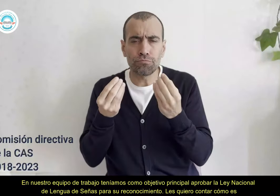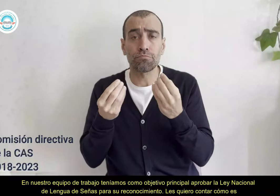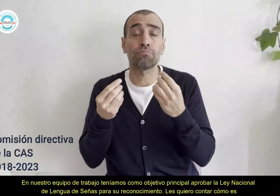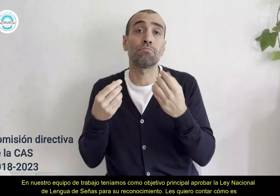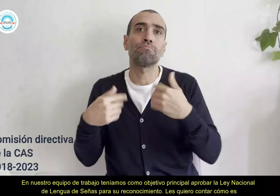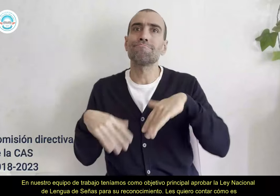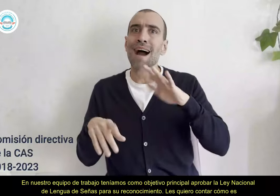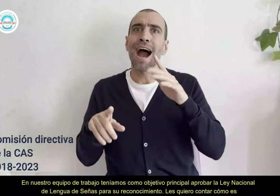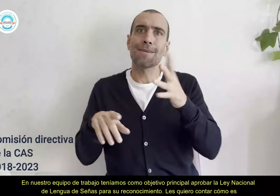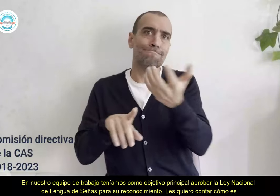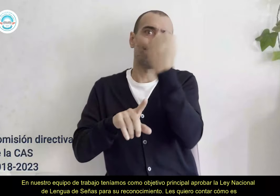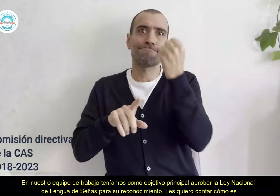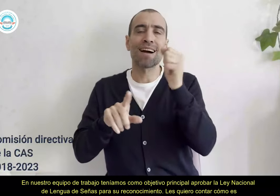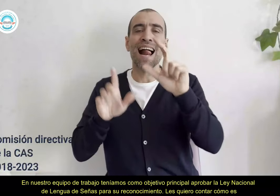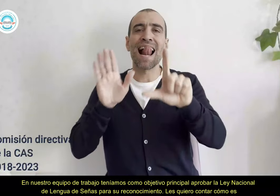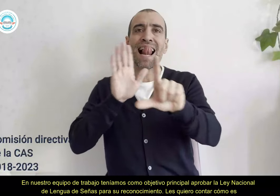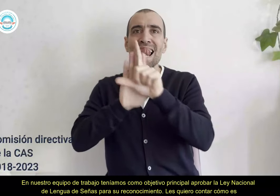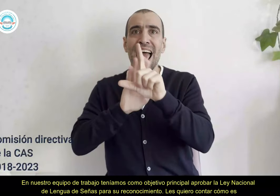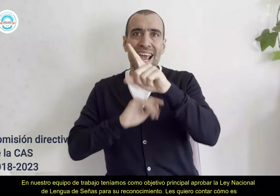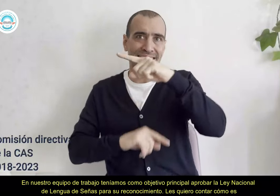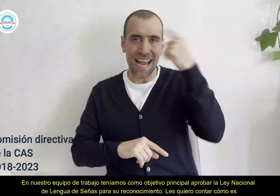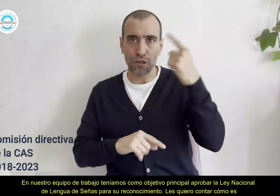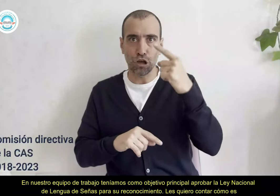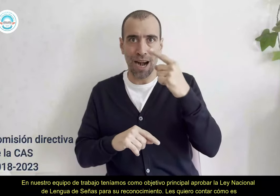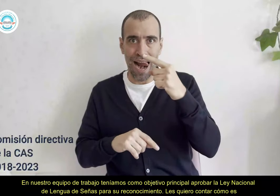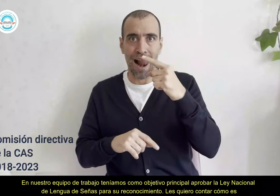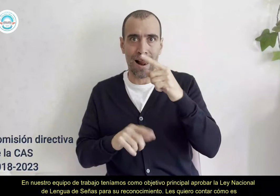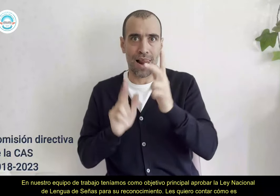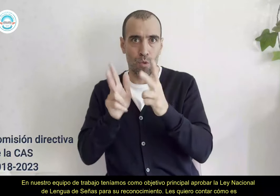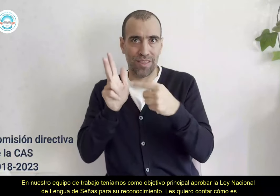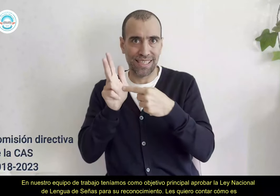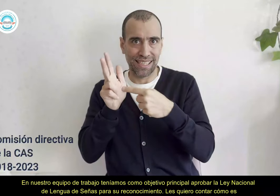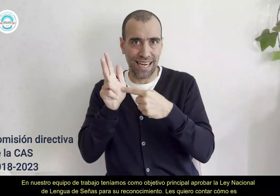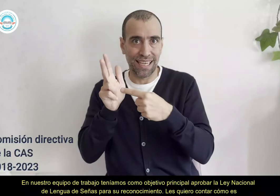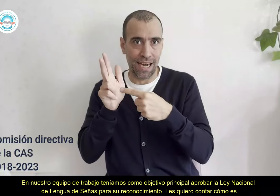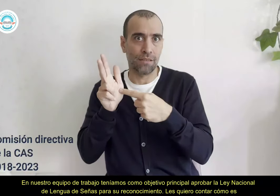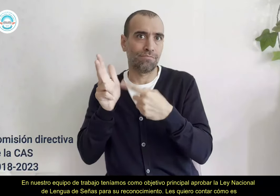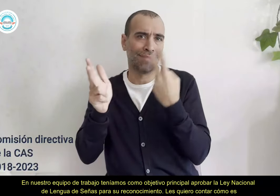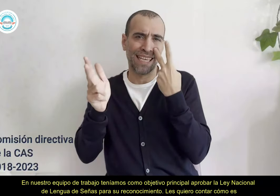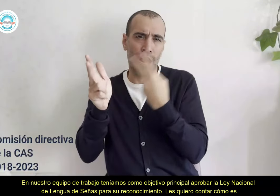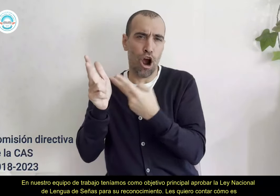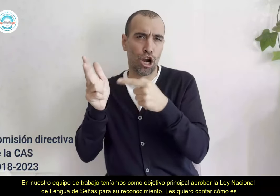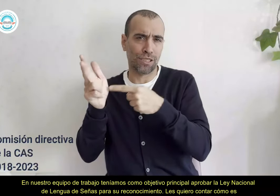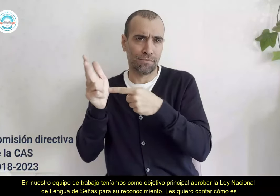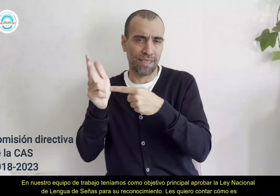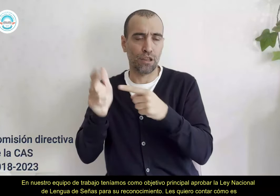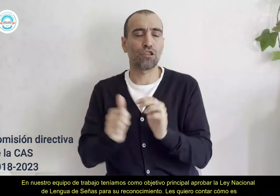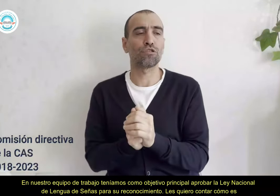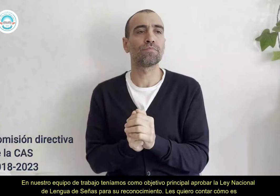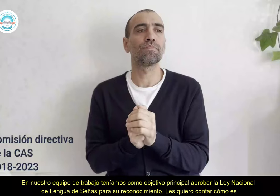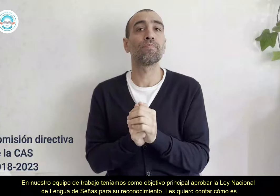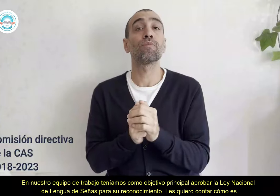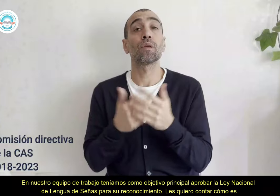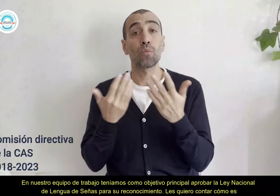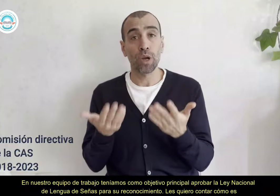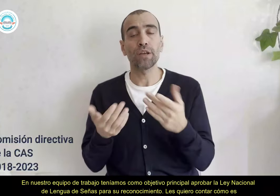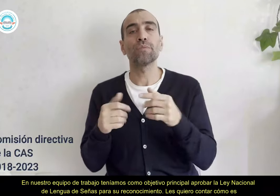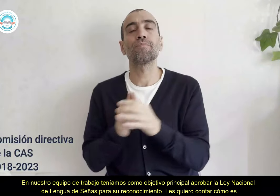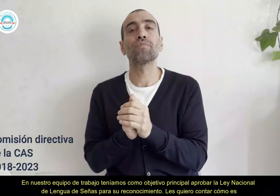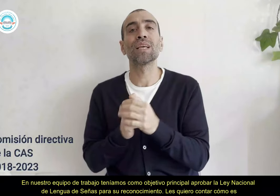trabajo teníamos como objetivo principal aprobar la Ley Nacional de Lengua de Señas para su reconocimiento.